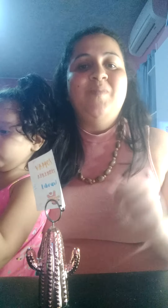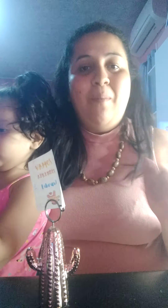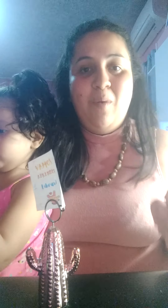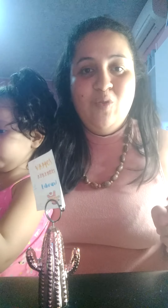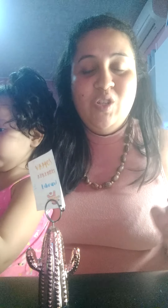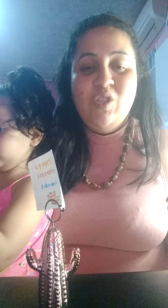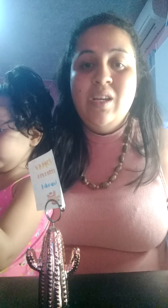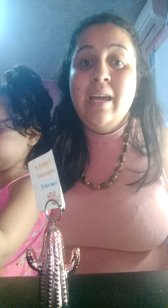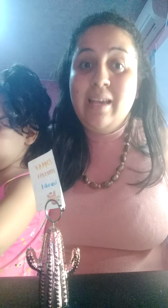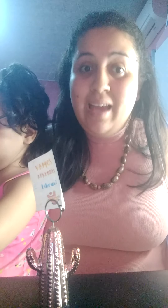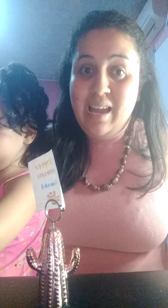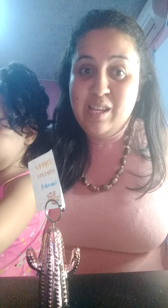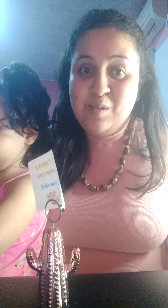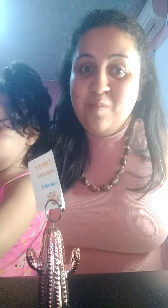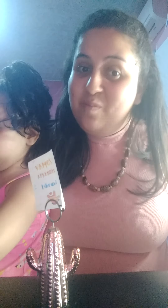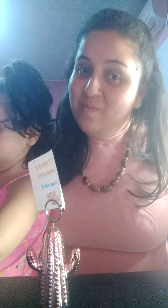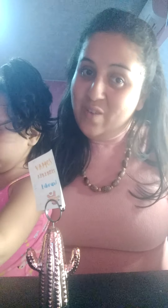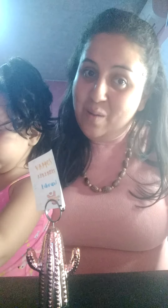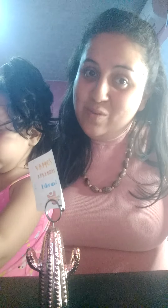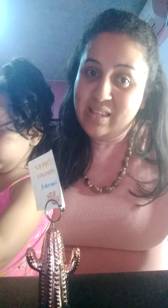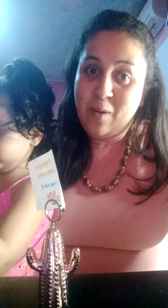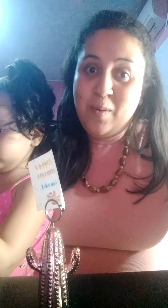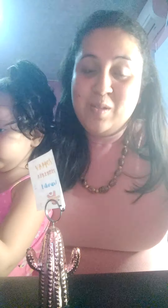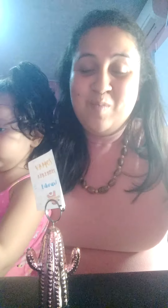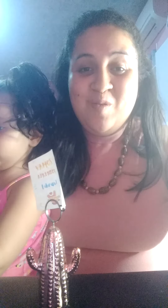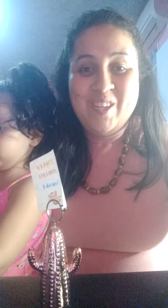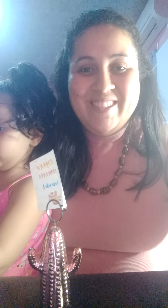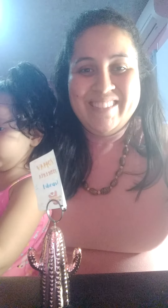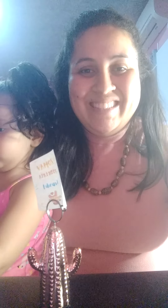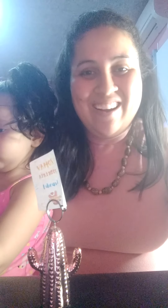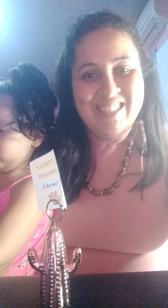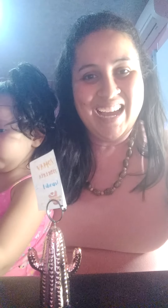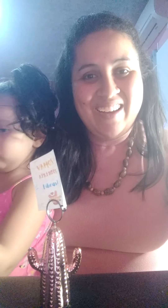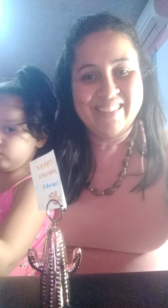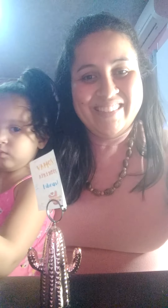tá bom, gente? E é isso. Vamos até o próximo vídeo. Tchau, tchau.